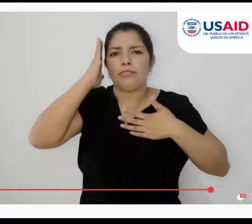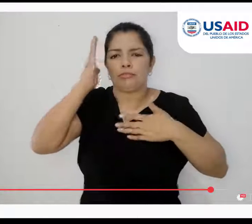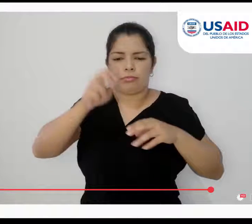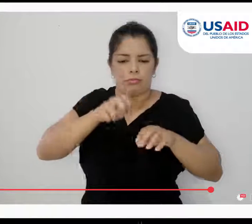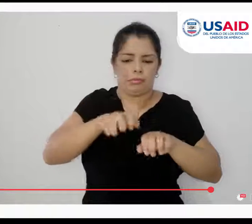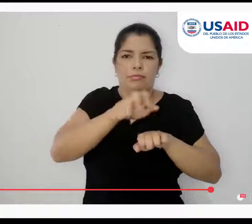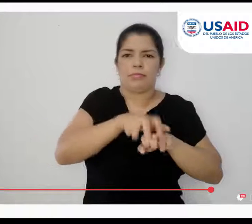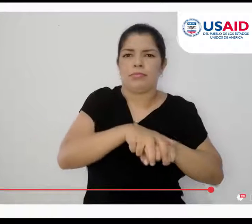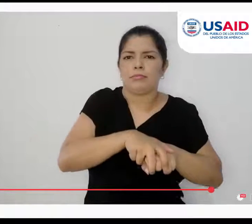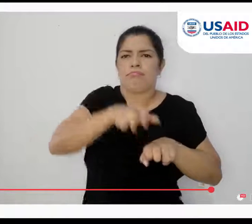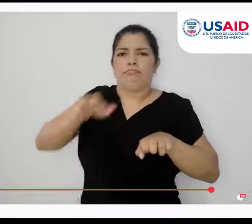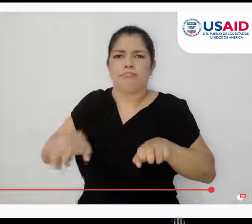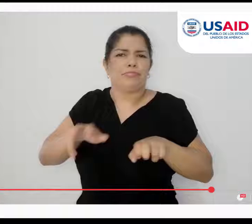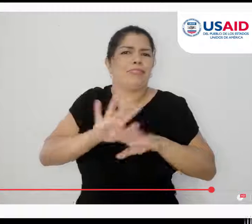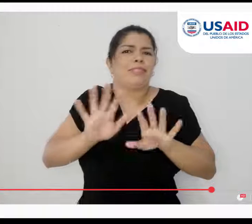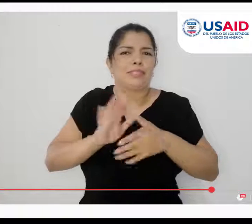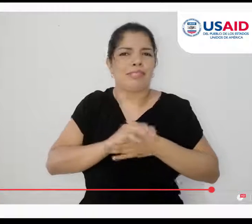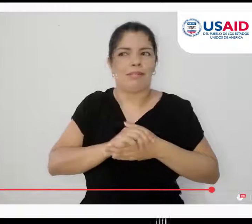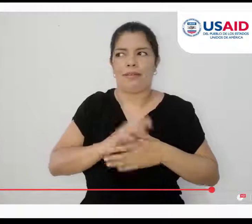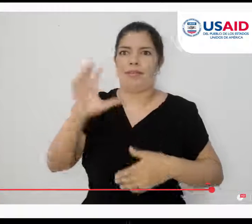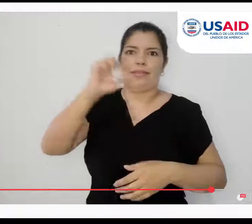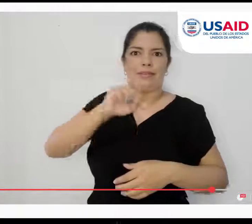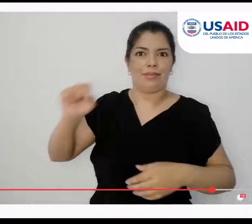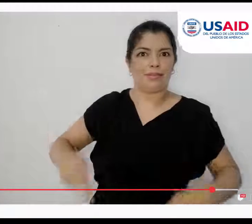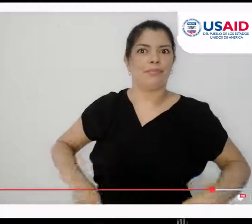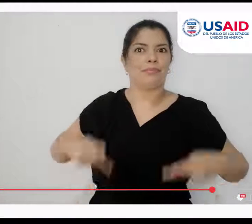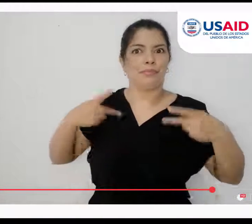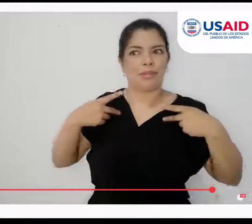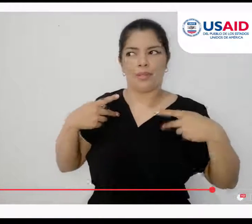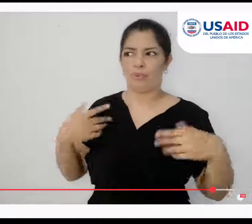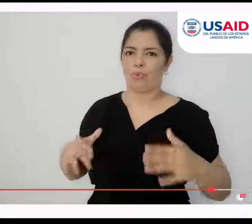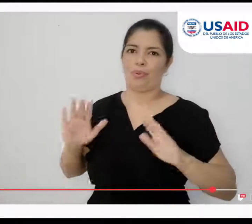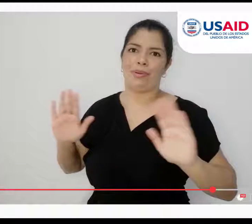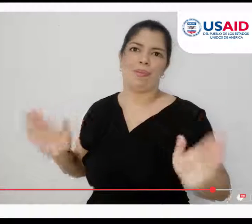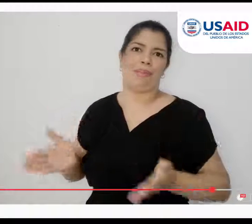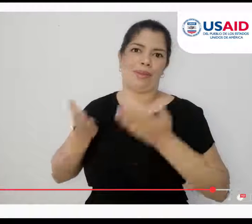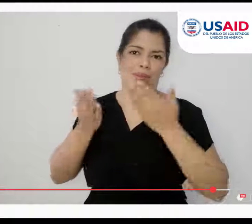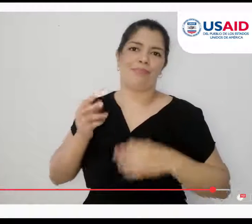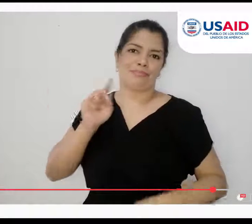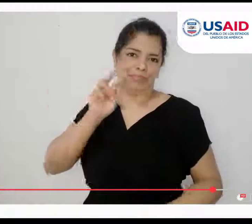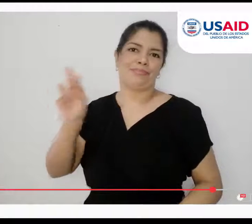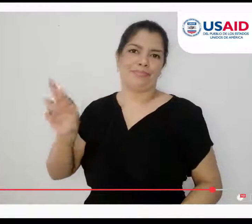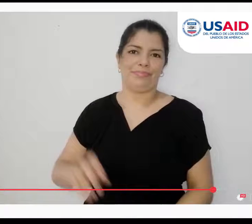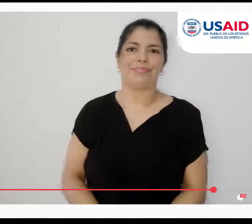realmente, digamos, se impacta muy favorablemente la vida de las personas.